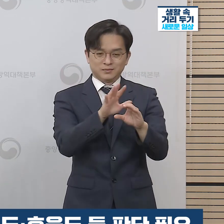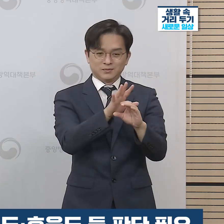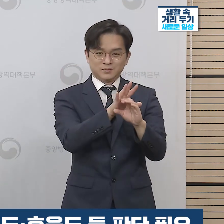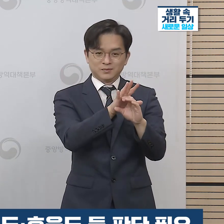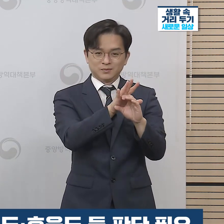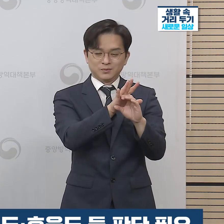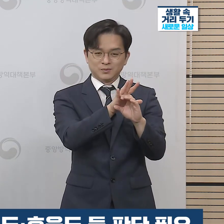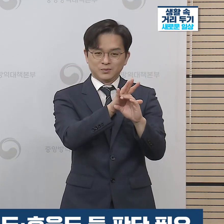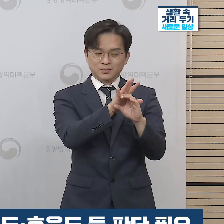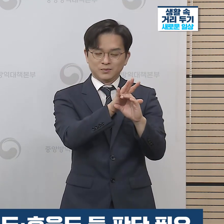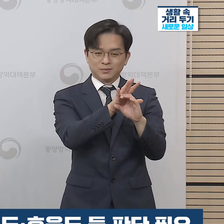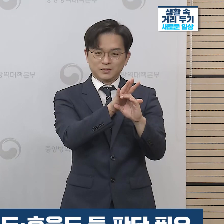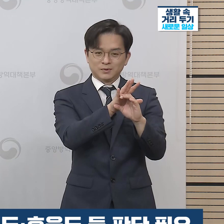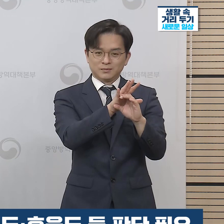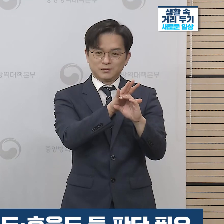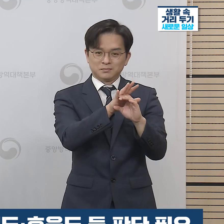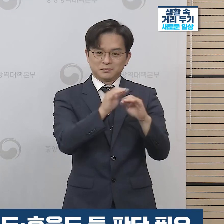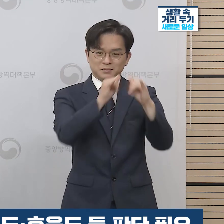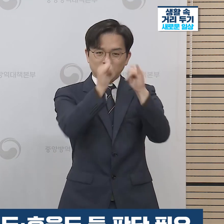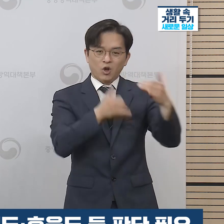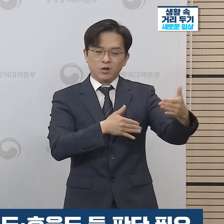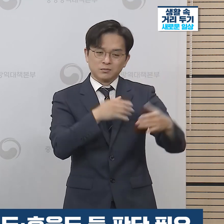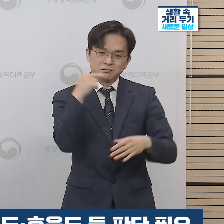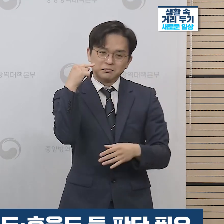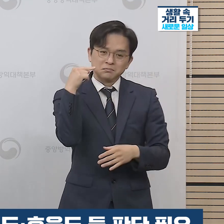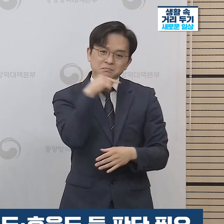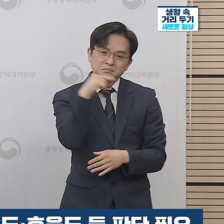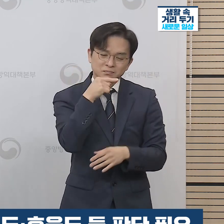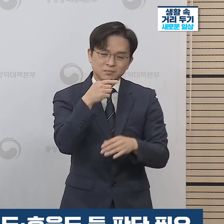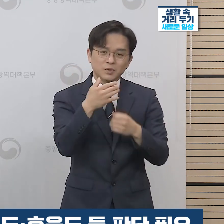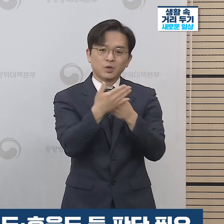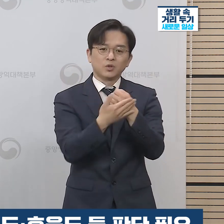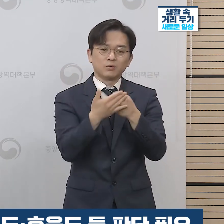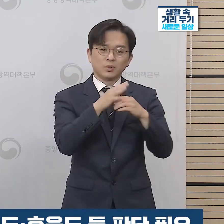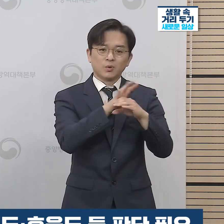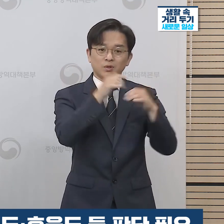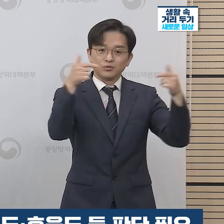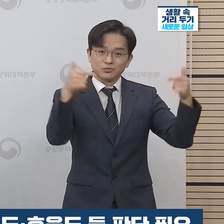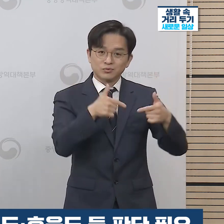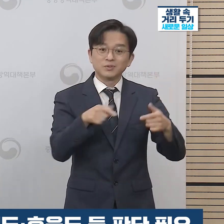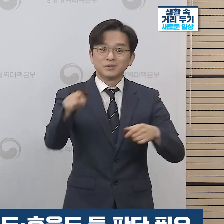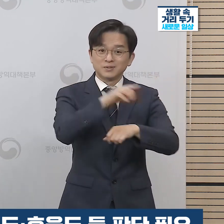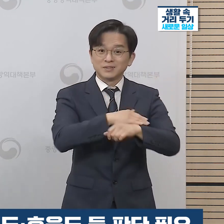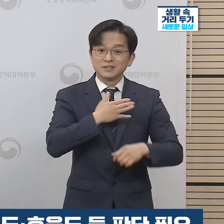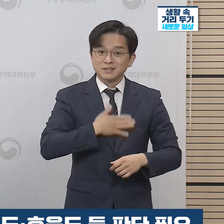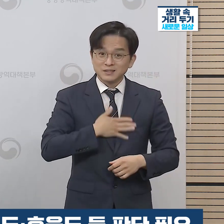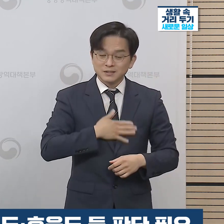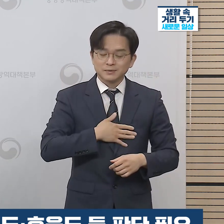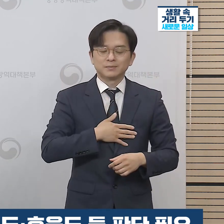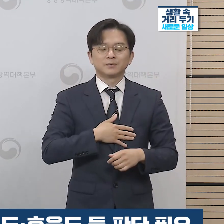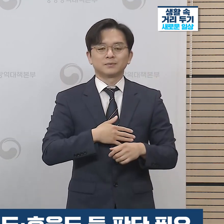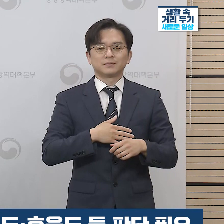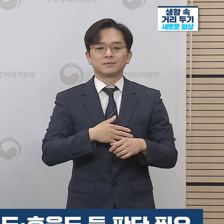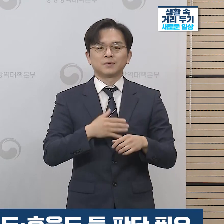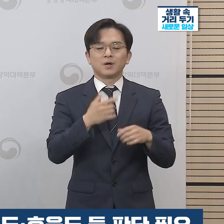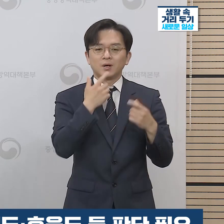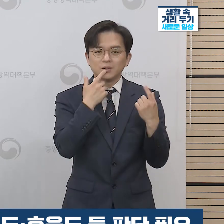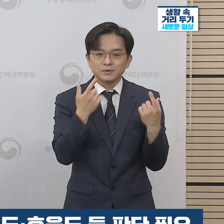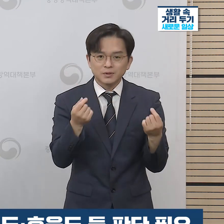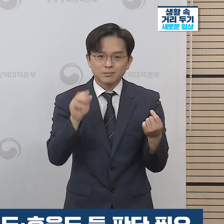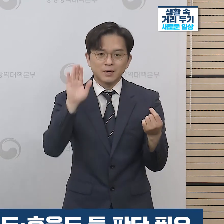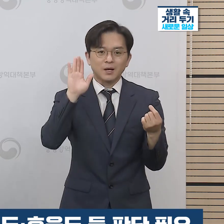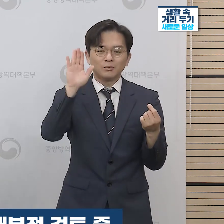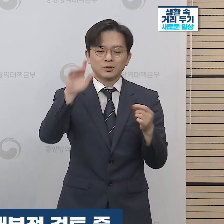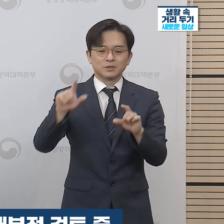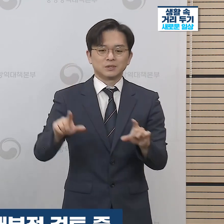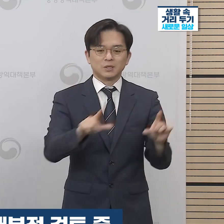그동안 이슈 간 의 이루어진 조치에 대한 여러가지 현장에서의 실천 정도 홈 부